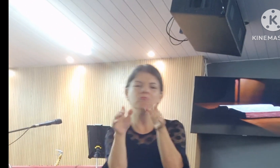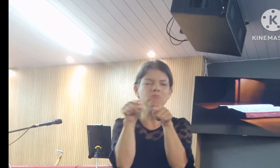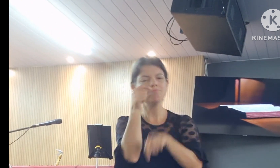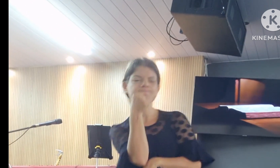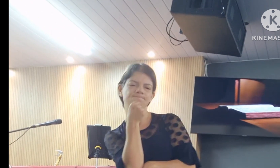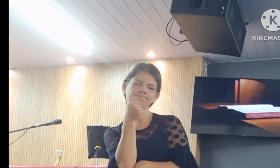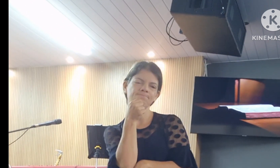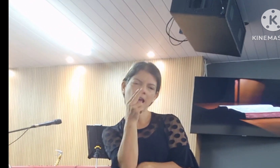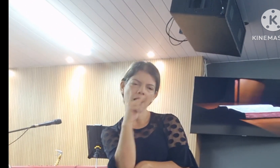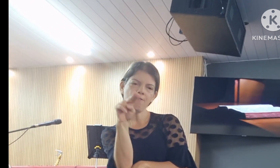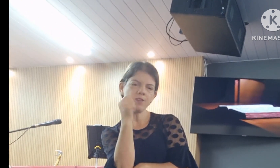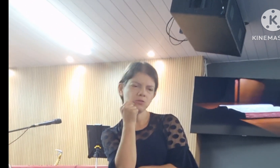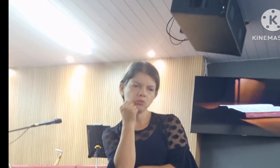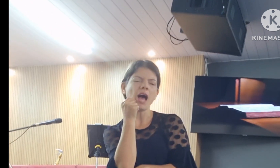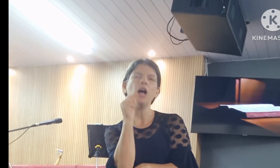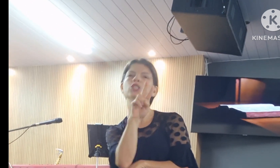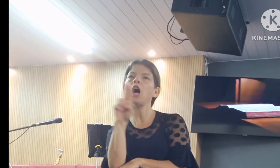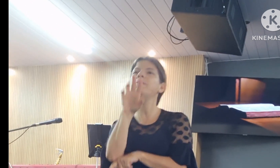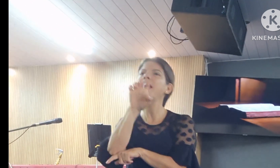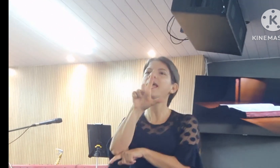memória dele era 100%.